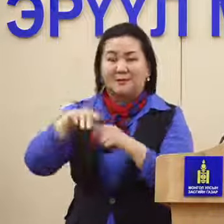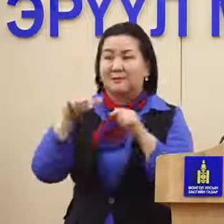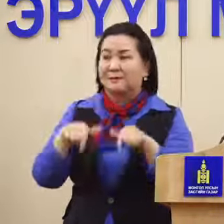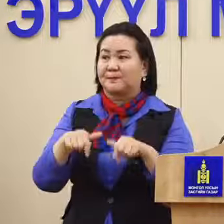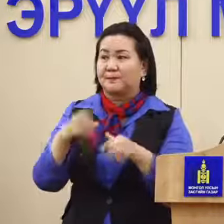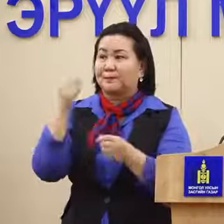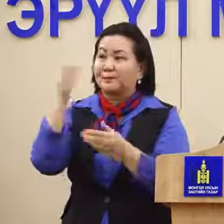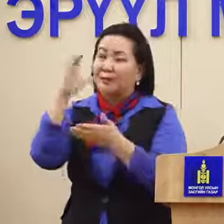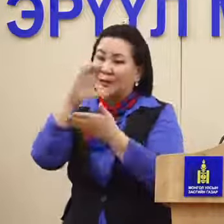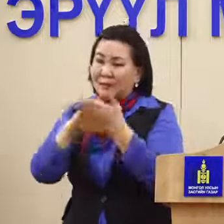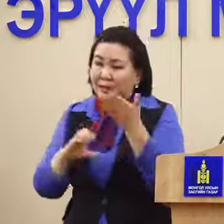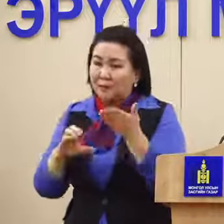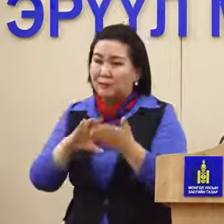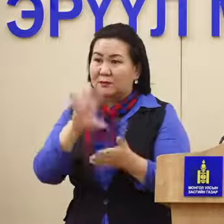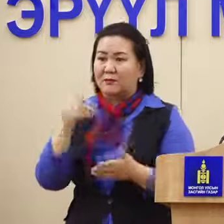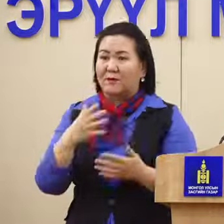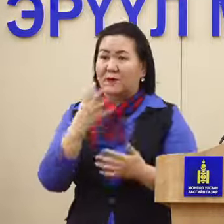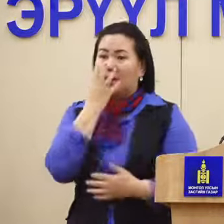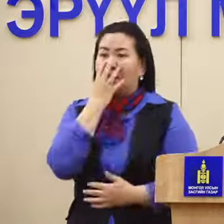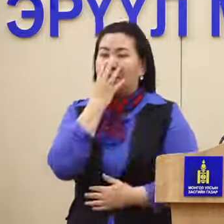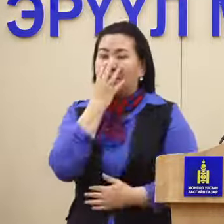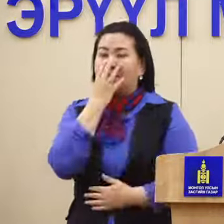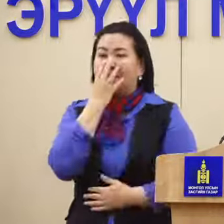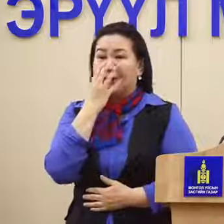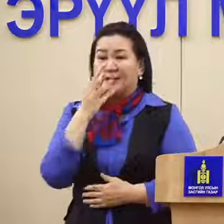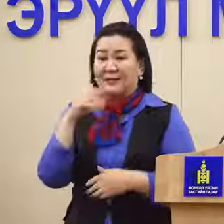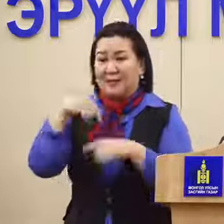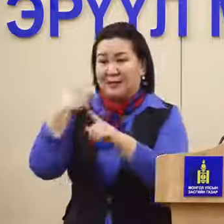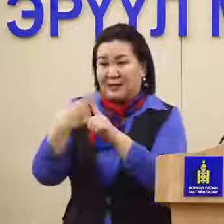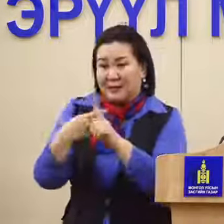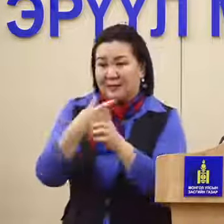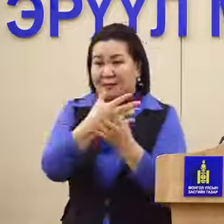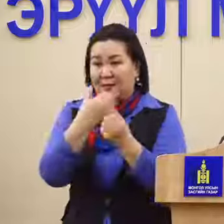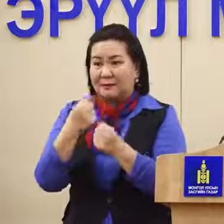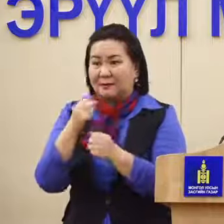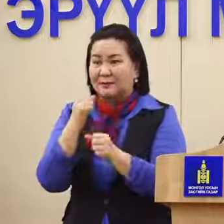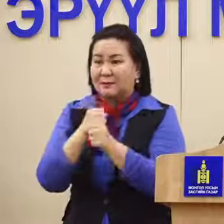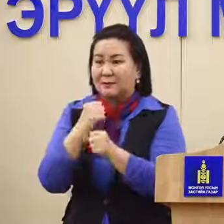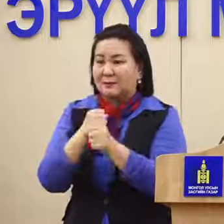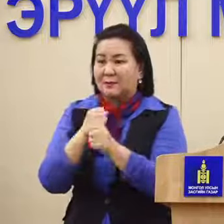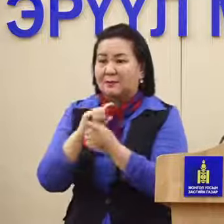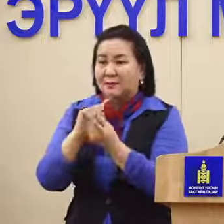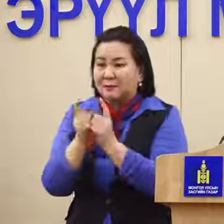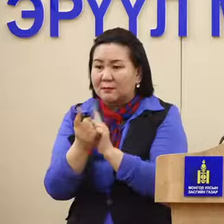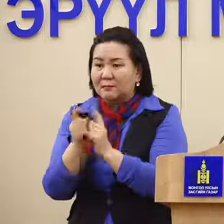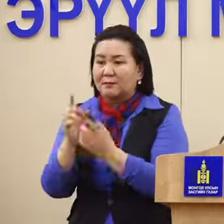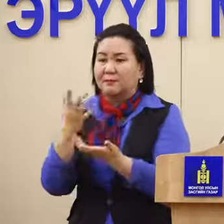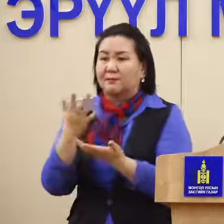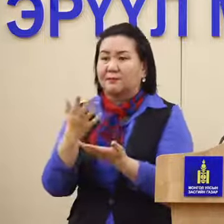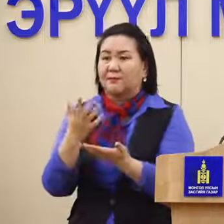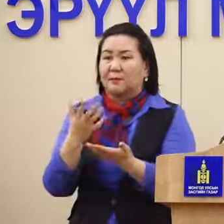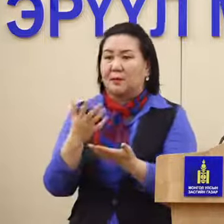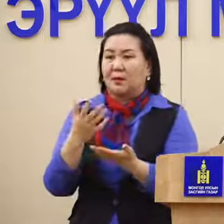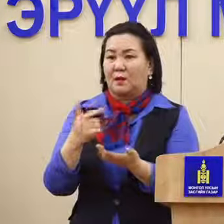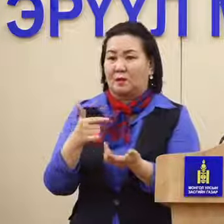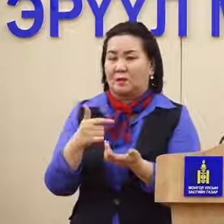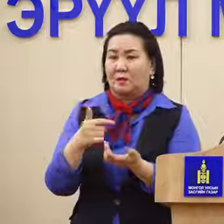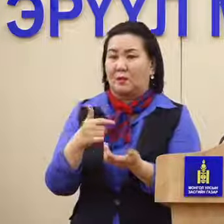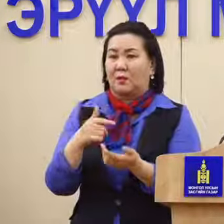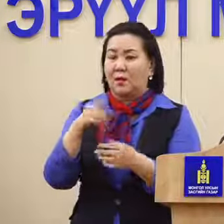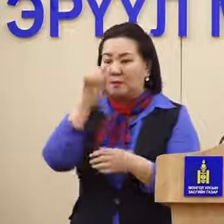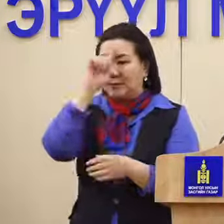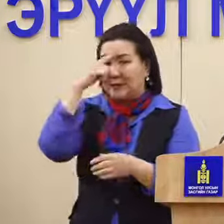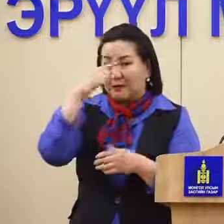энэ санхүүжилтээр бид нар амьсгалын аппаратуудыг бүгдийг нэмж аваад нийтдээ энэ амьсгалын аппаратуудаа бүгдийг нь бол одоо